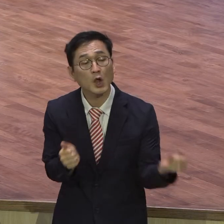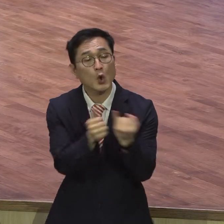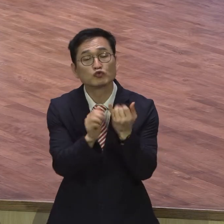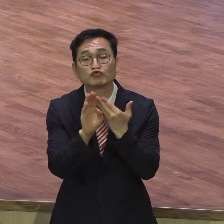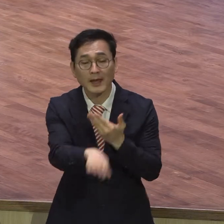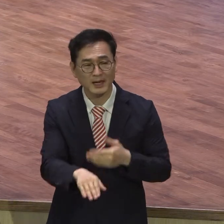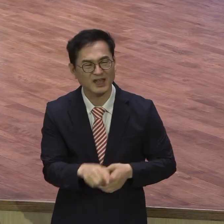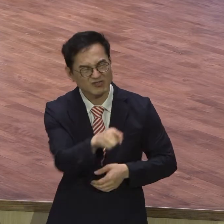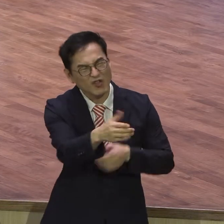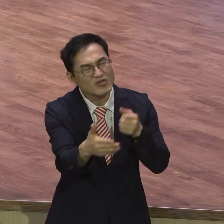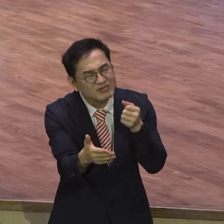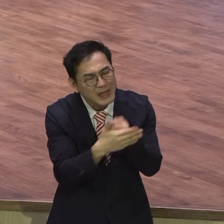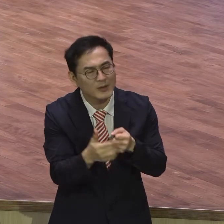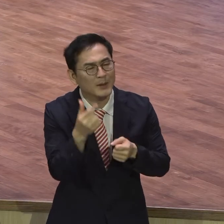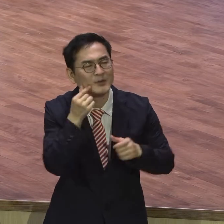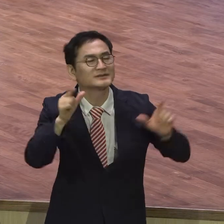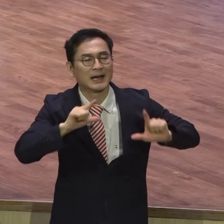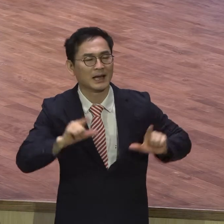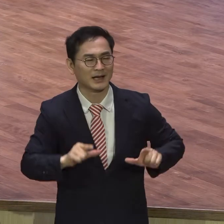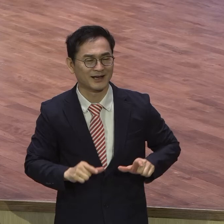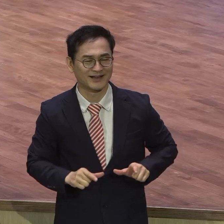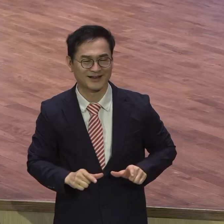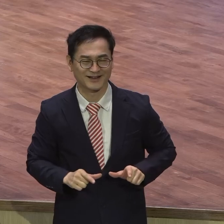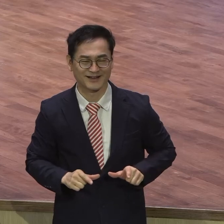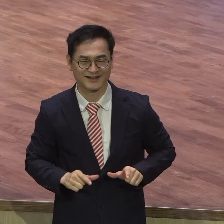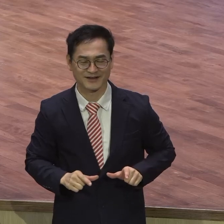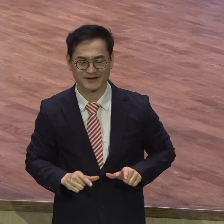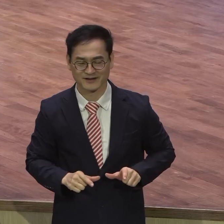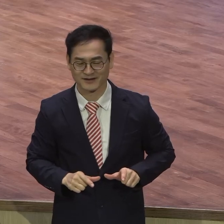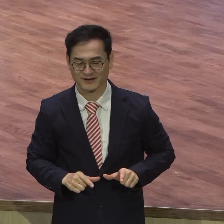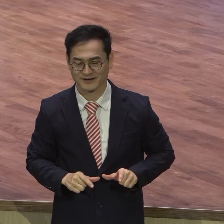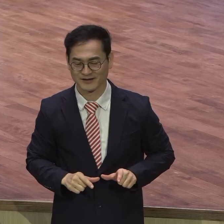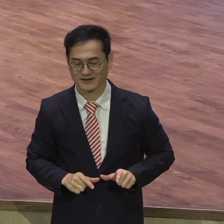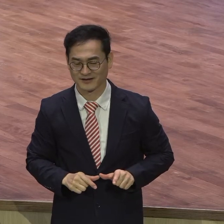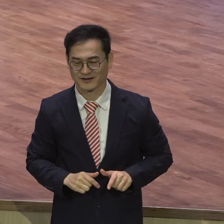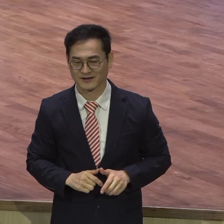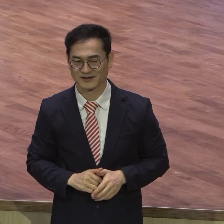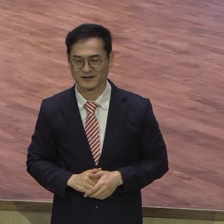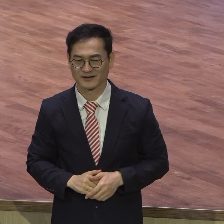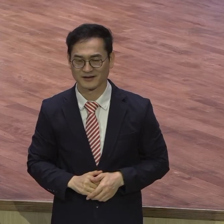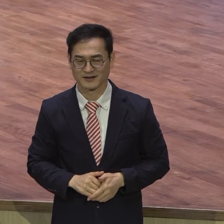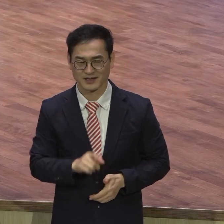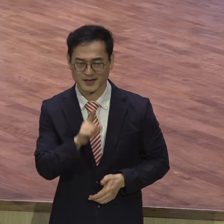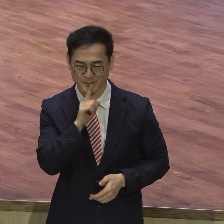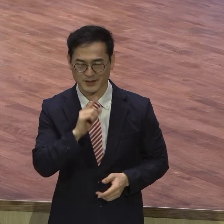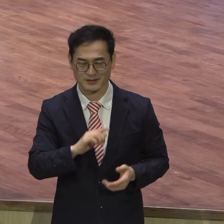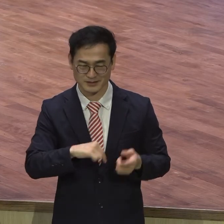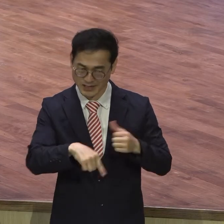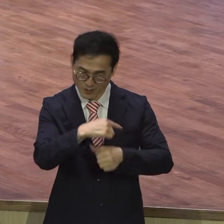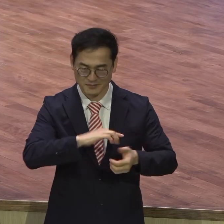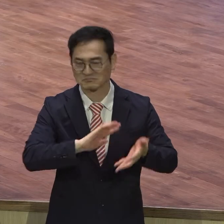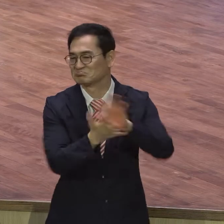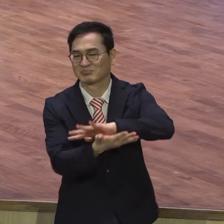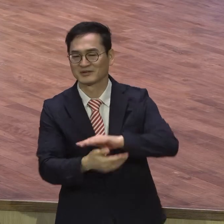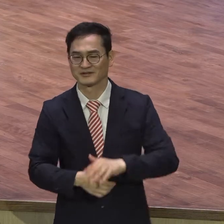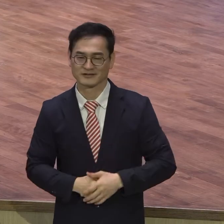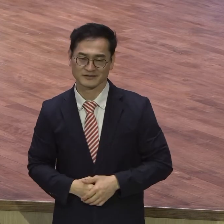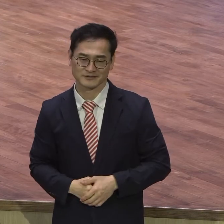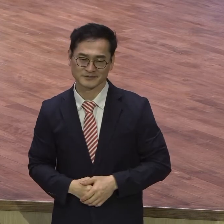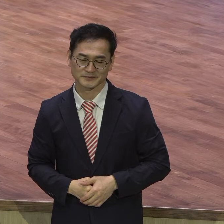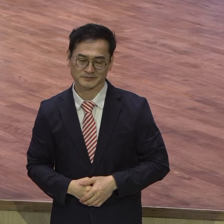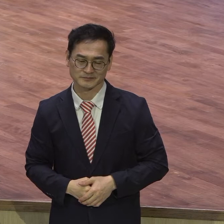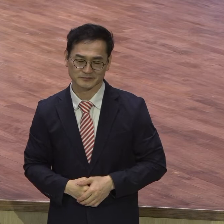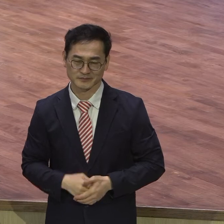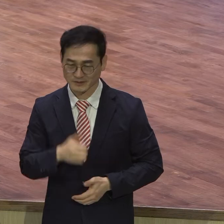당신 때문에 못 살아로 바뀌어졌어요 당신 때문에 못 살아 사실